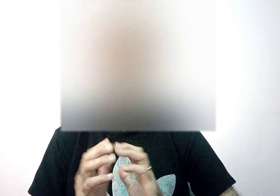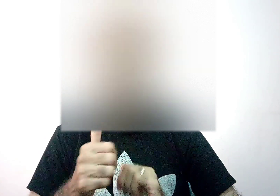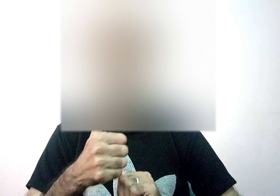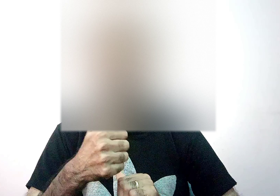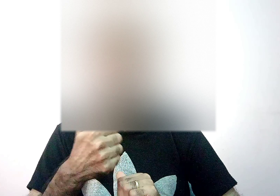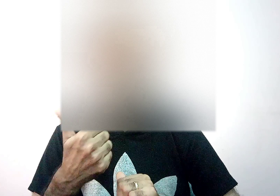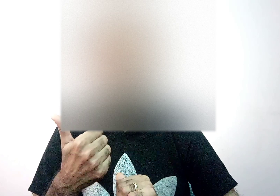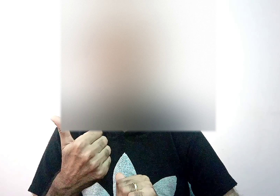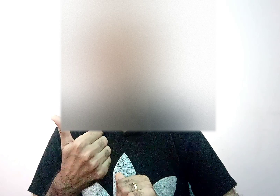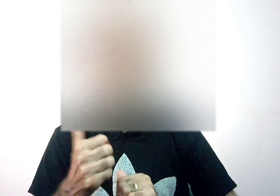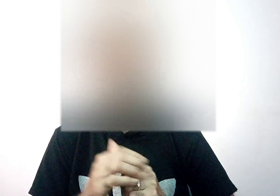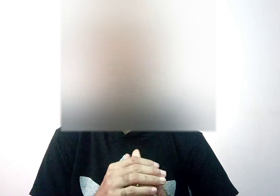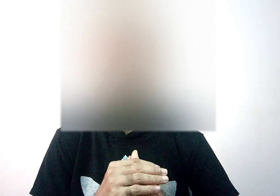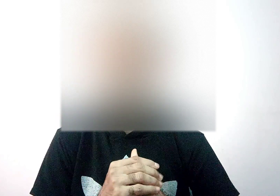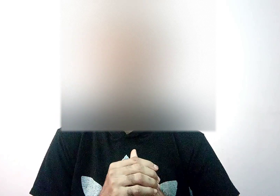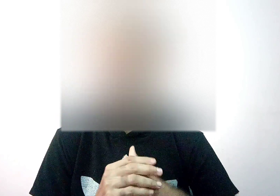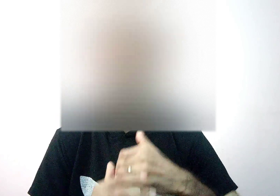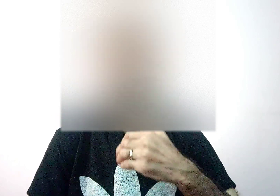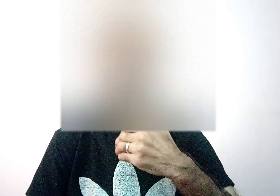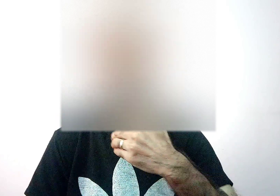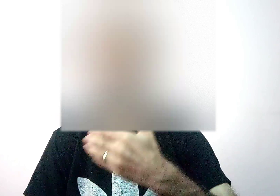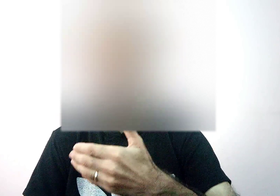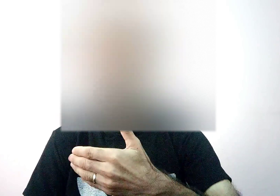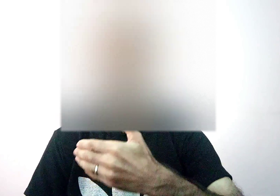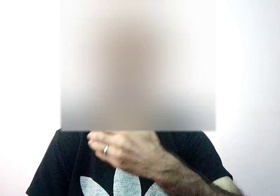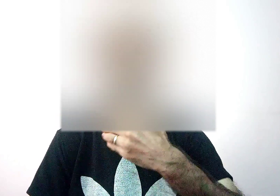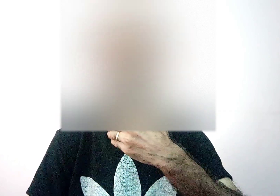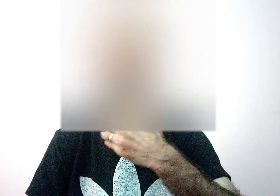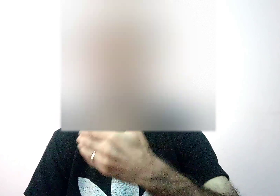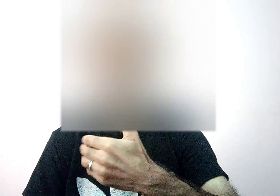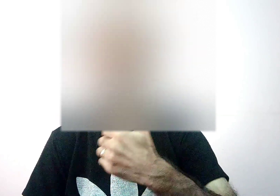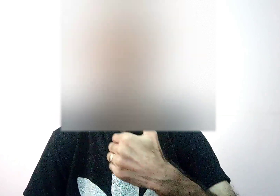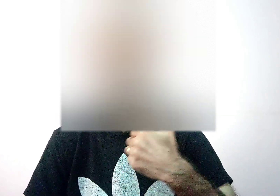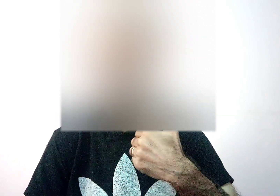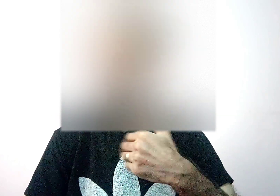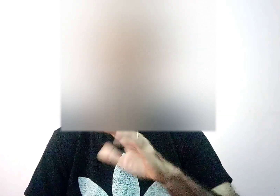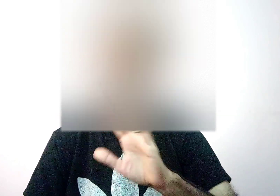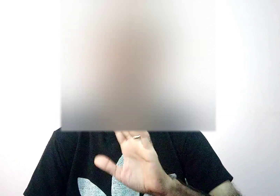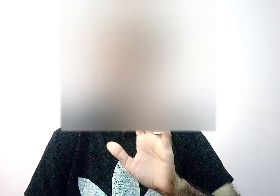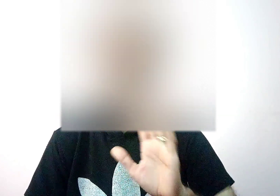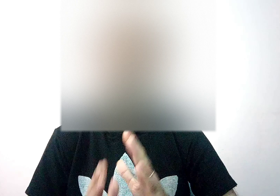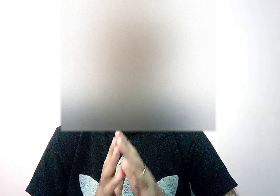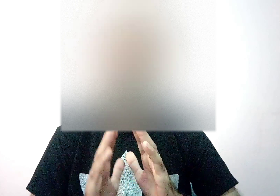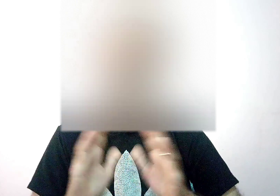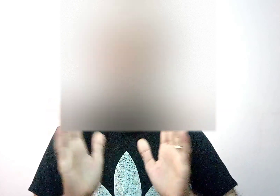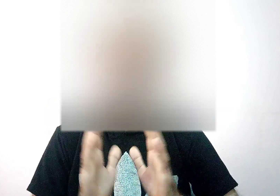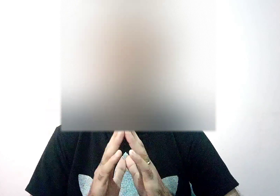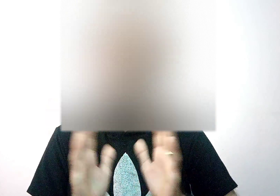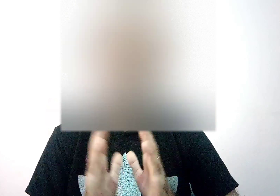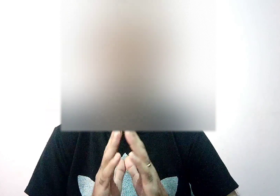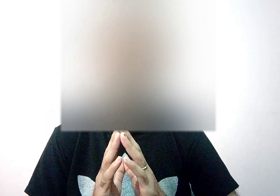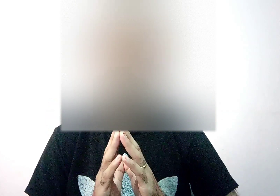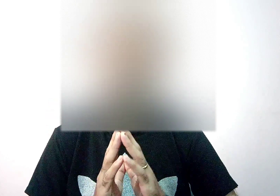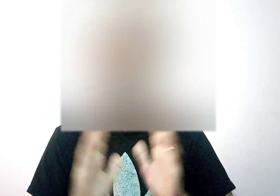يعني مش زي ما كانت متخيلة أثيوبيا إن هو هيدعمها وهيقف معاها ضد مصر وضد السودان. الموضوع ده إنساه. مش